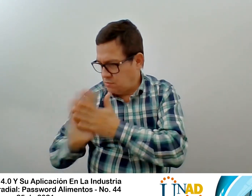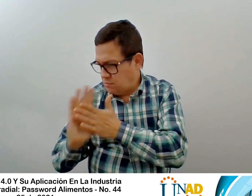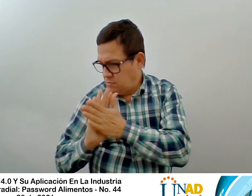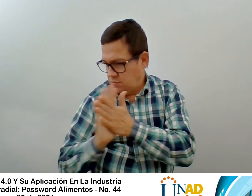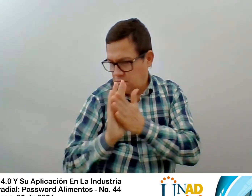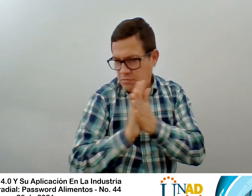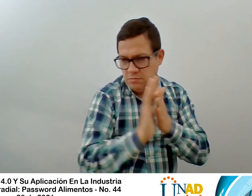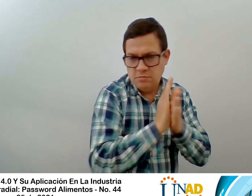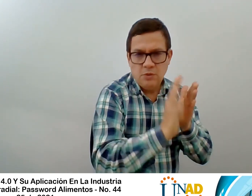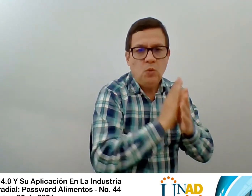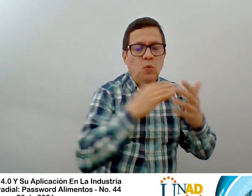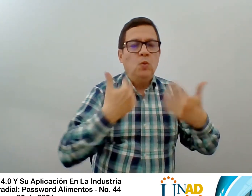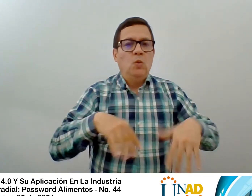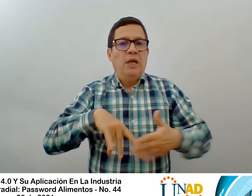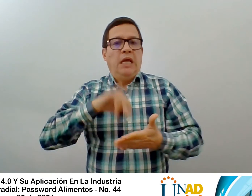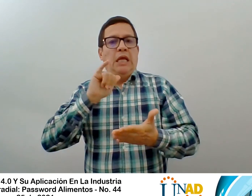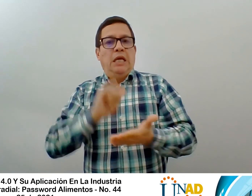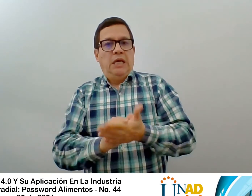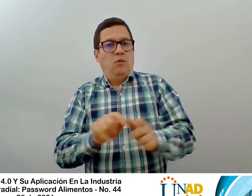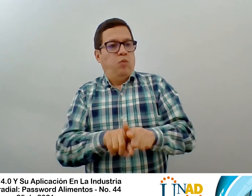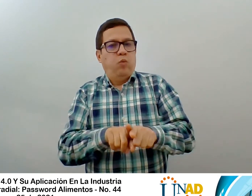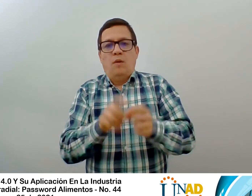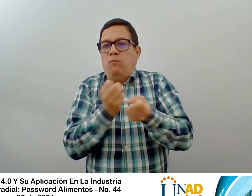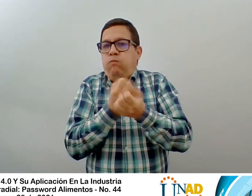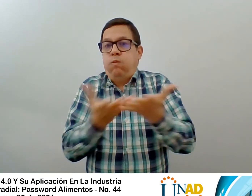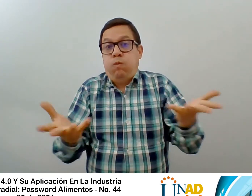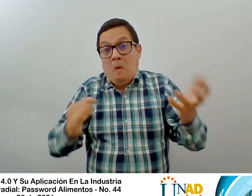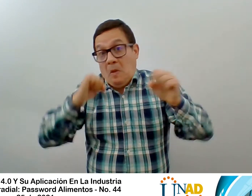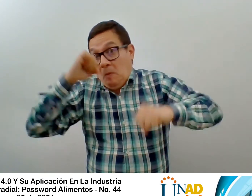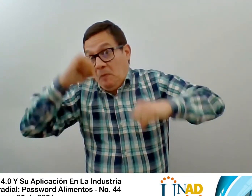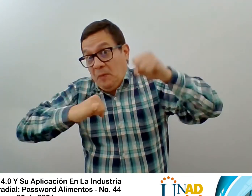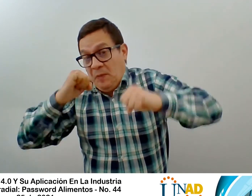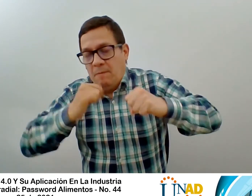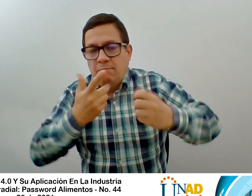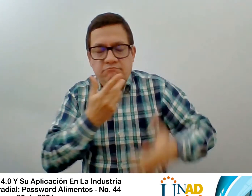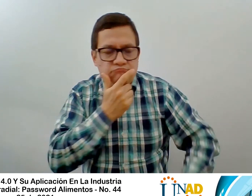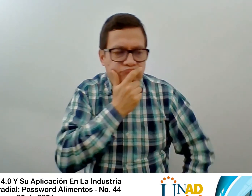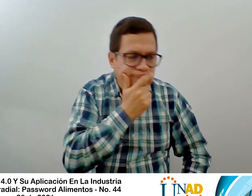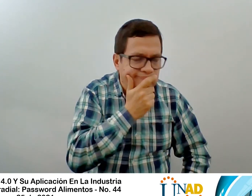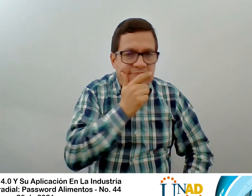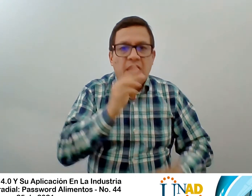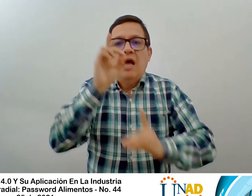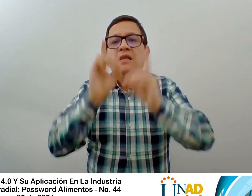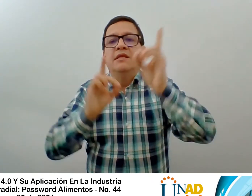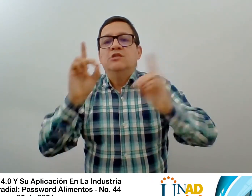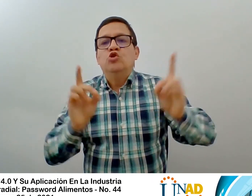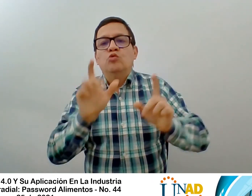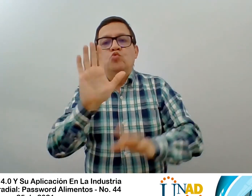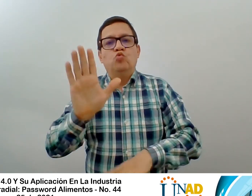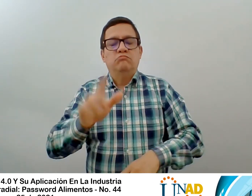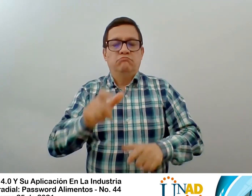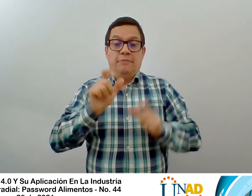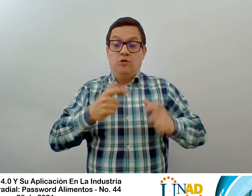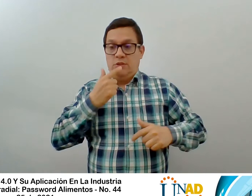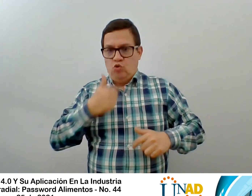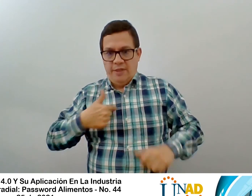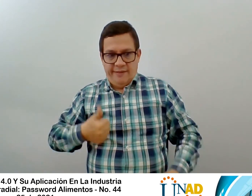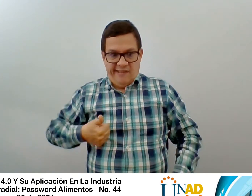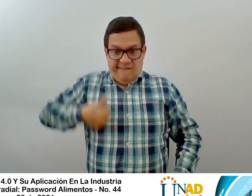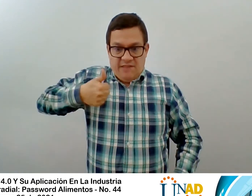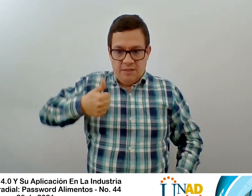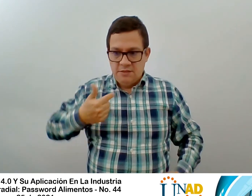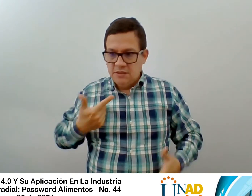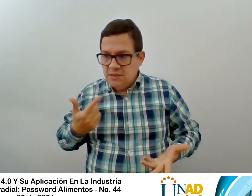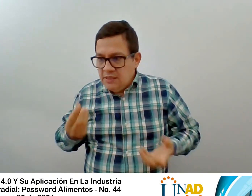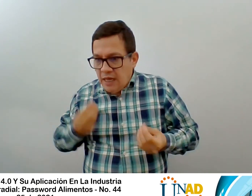acceso mayor a la información. Y esto finalmente genera un abanico de posibilidades para la toma de decisiones de